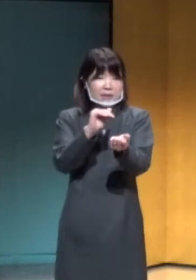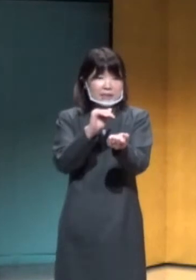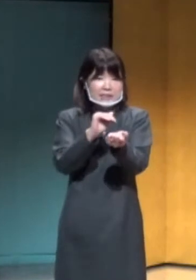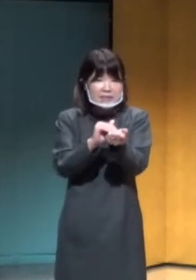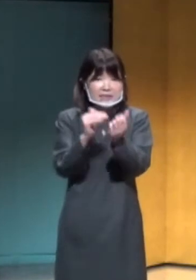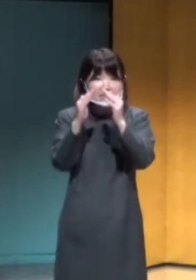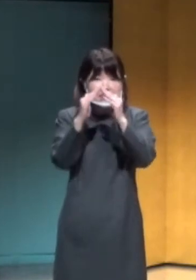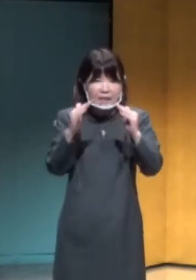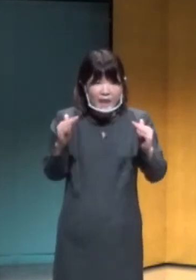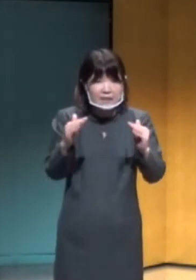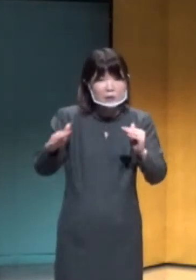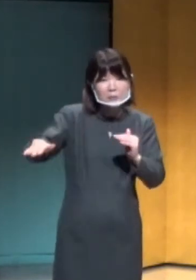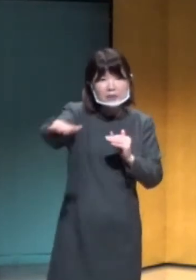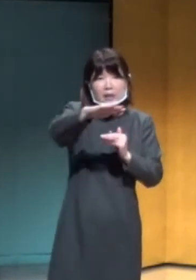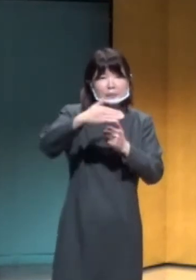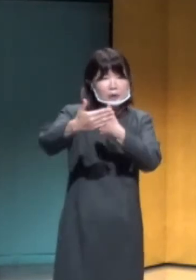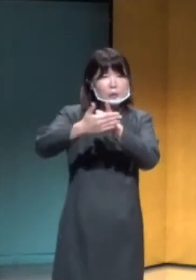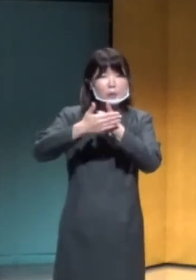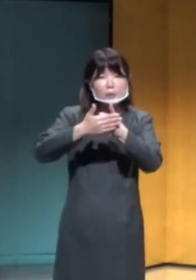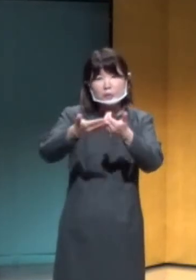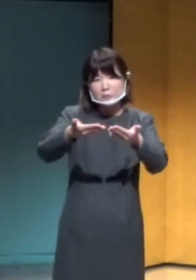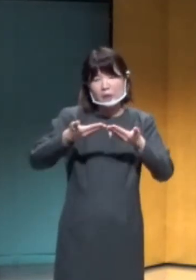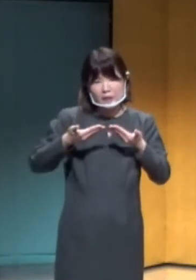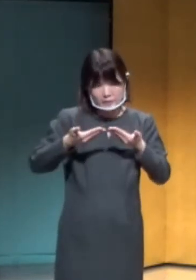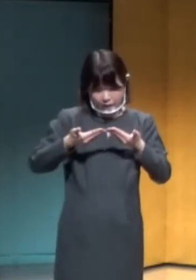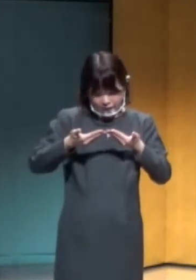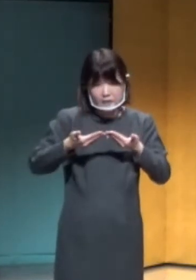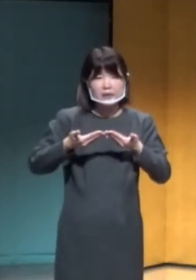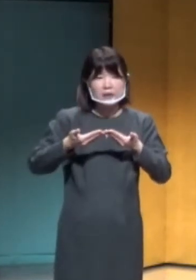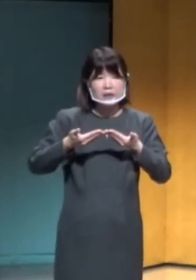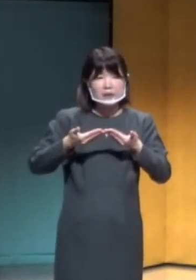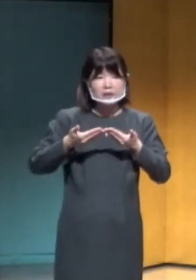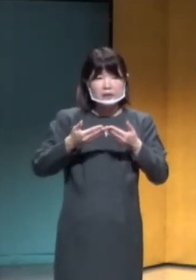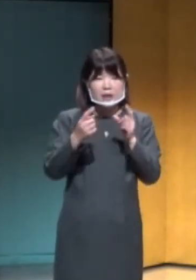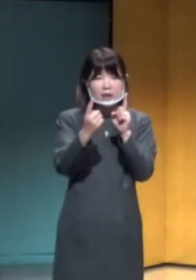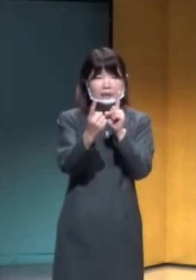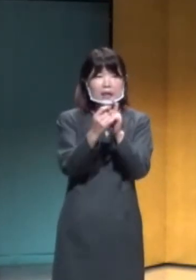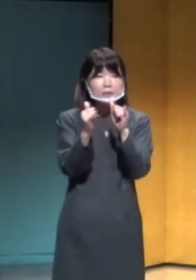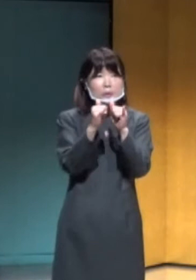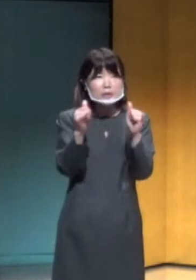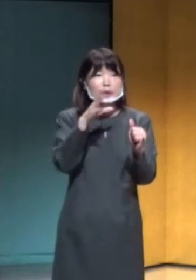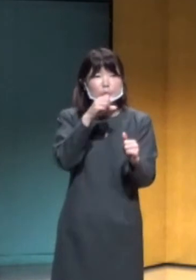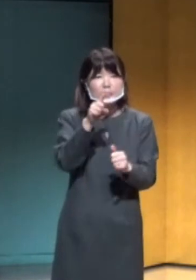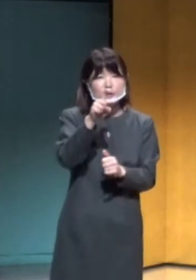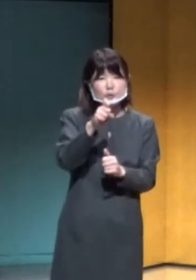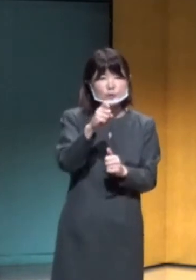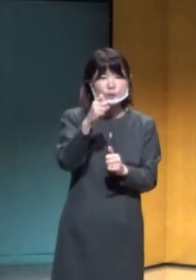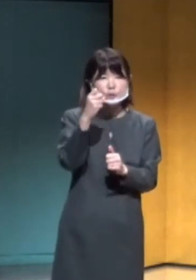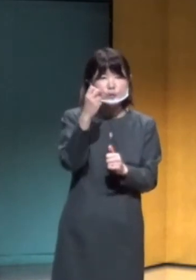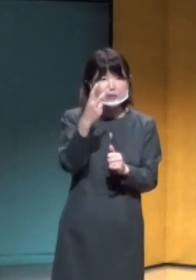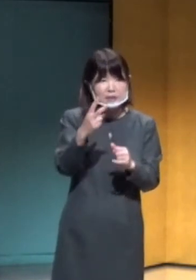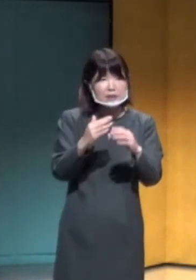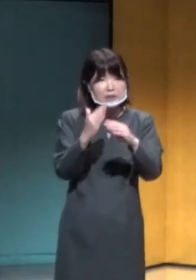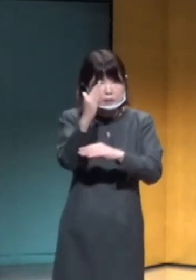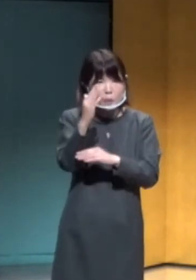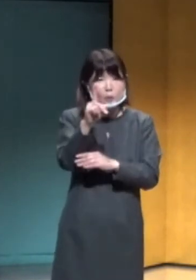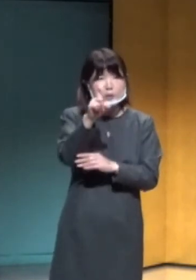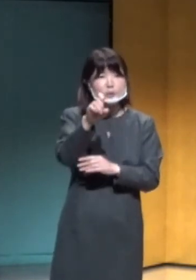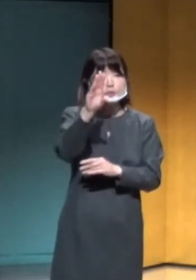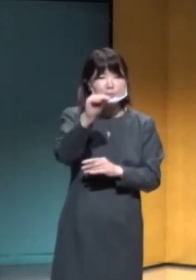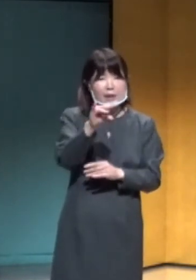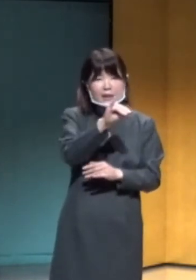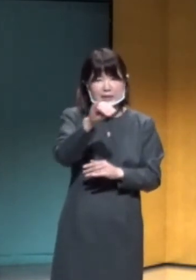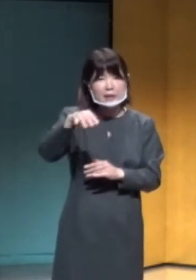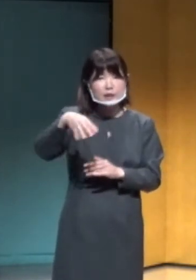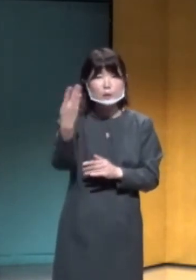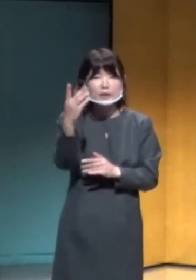皆様のご協力をいただきまして、すでに対象年齢12歳以上の人口10万1400名で